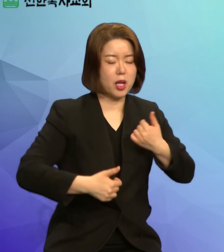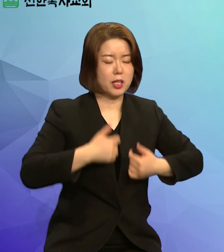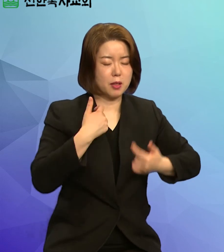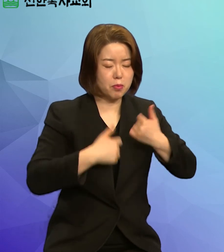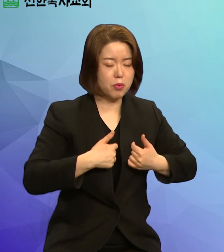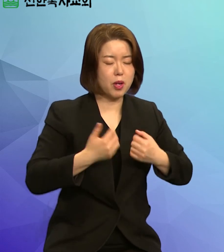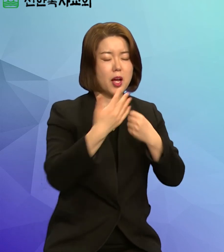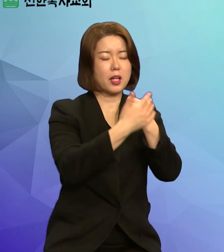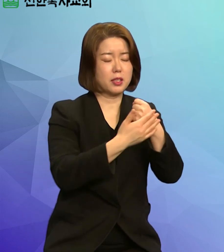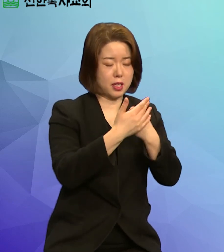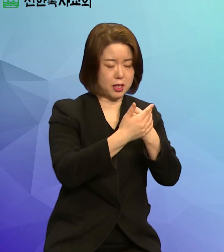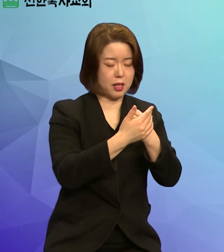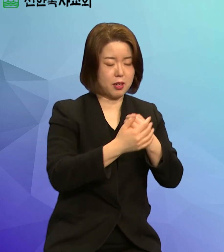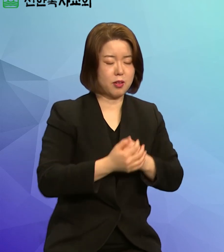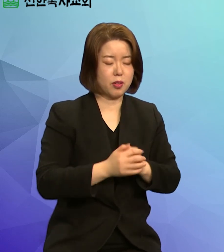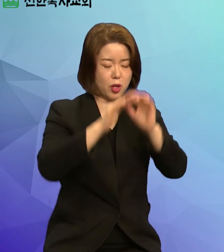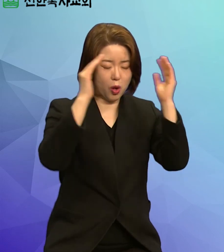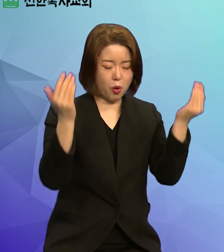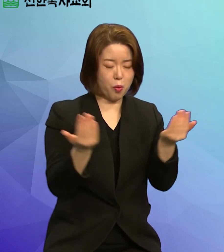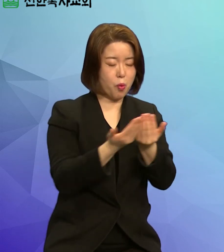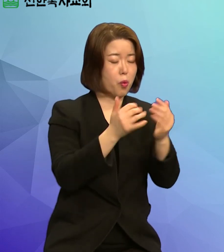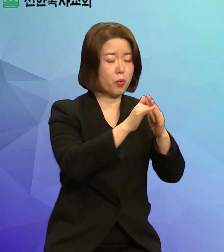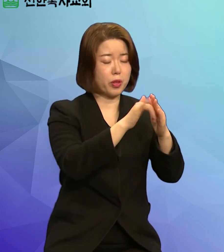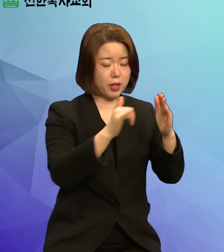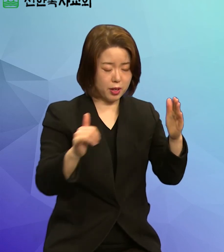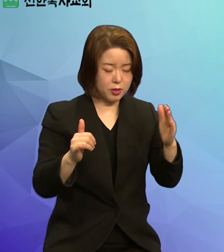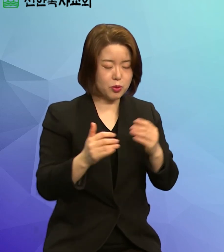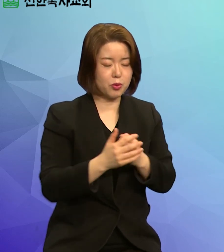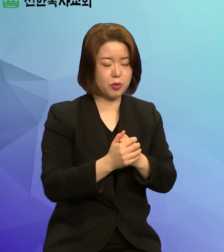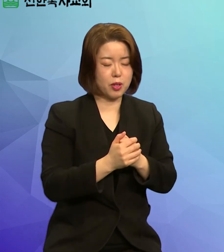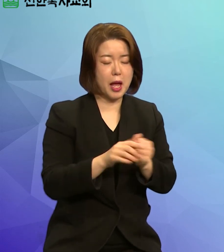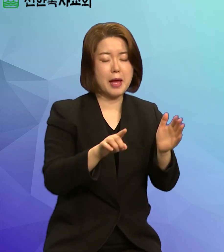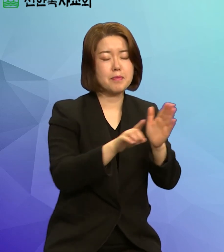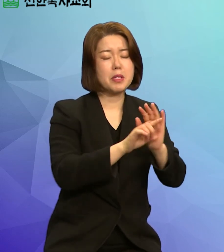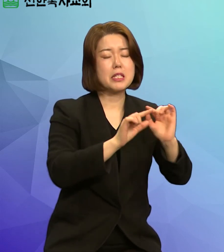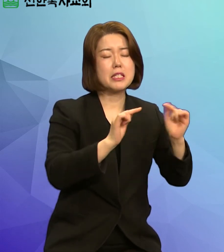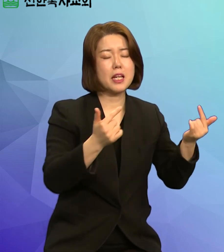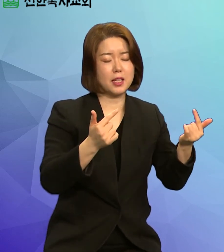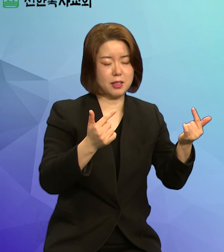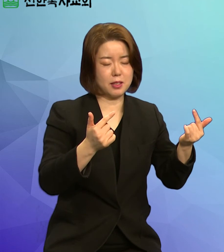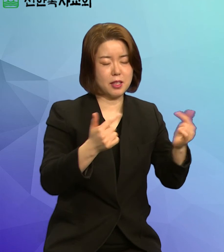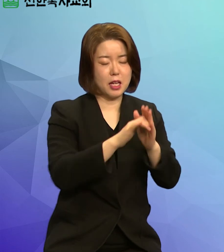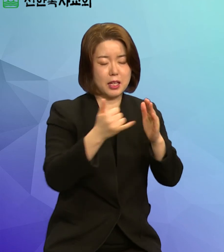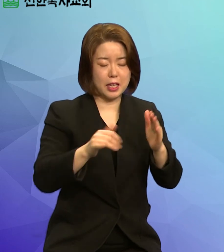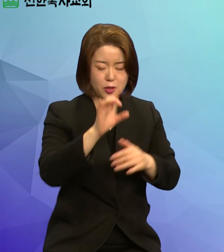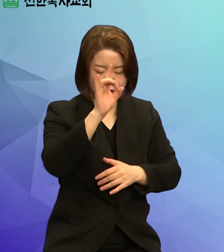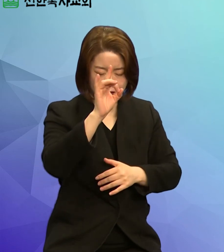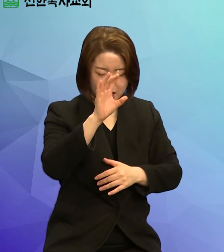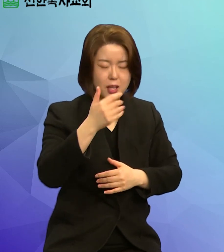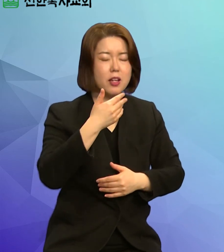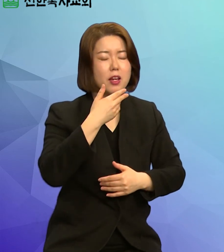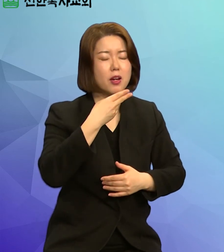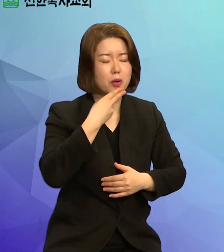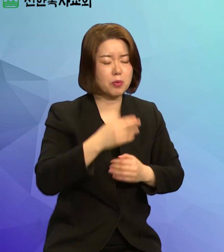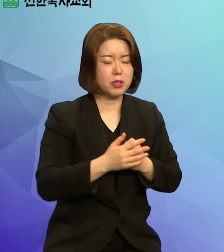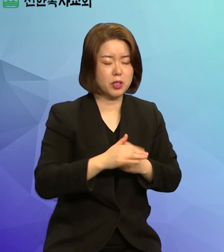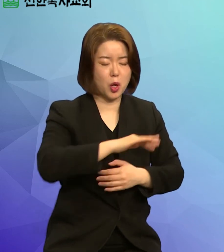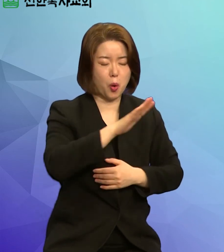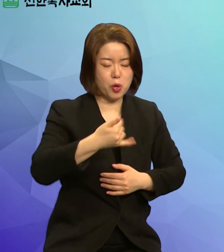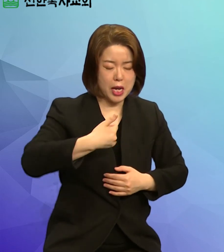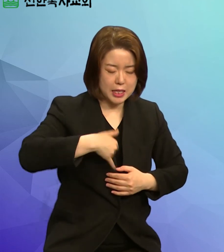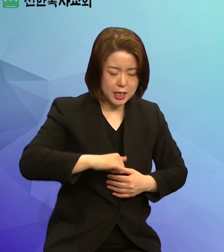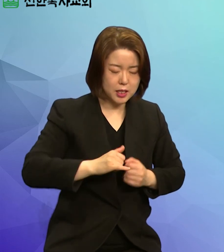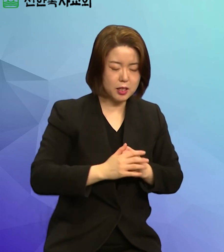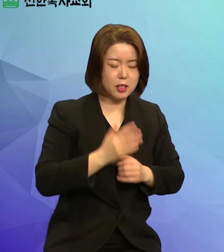은혜가 온 가족들, 믿지 않는 가족 한 사람 없이 우리의 자녀들이 더 하나님